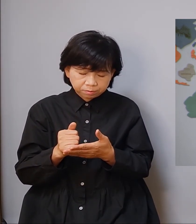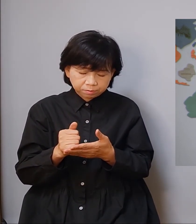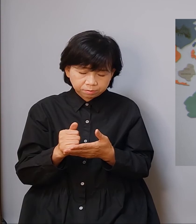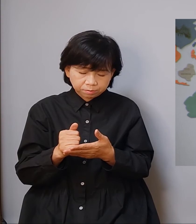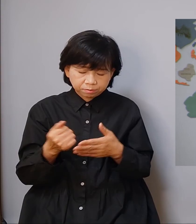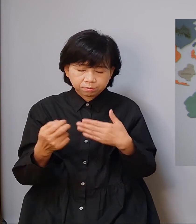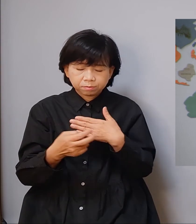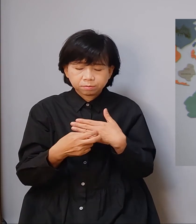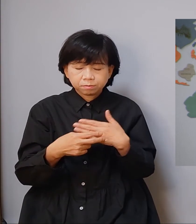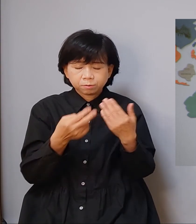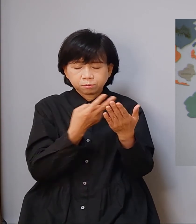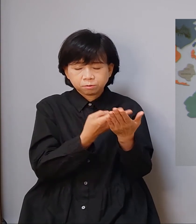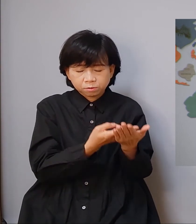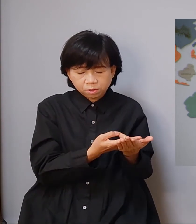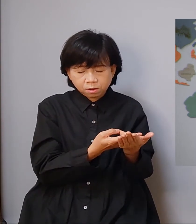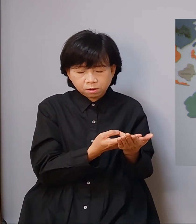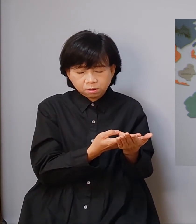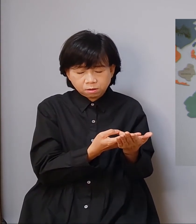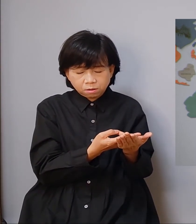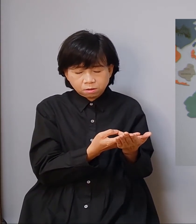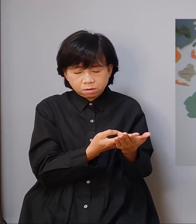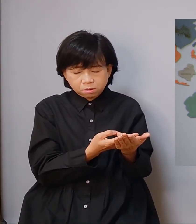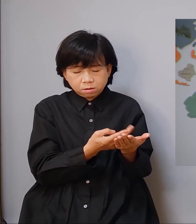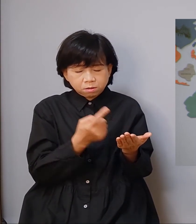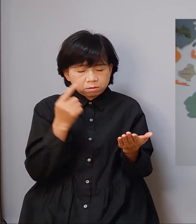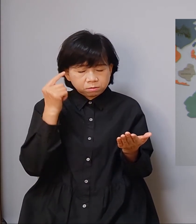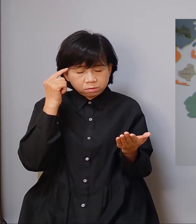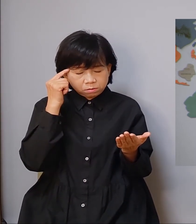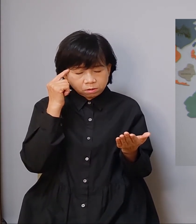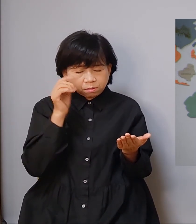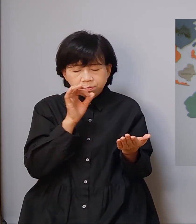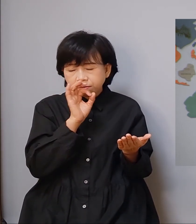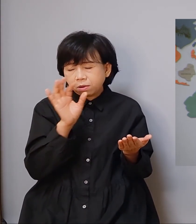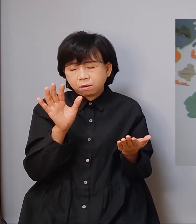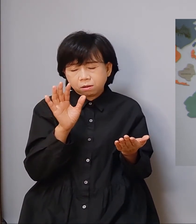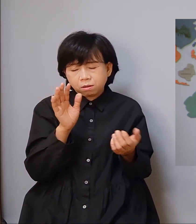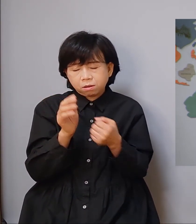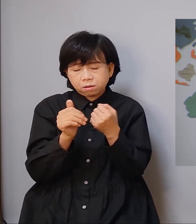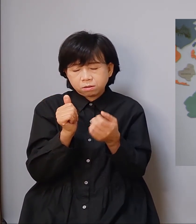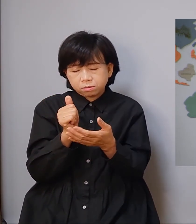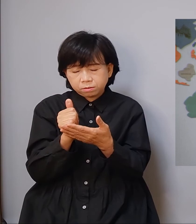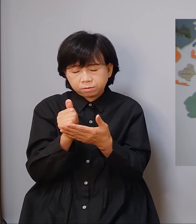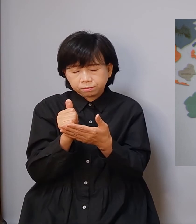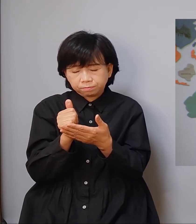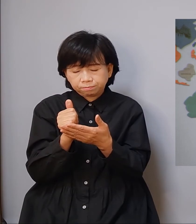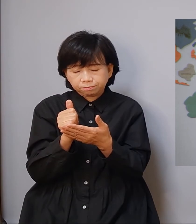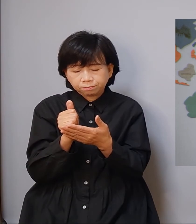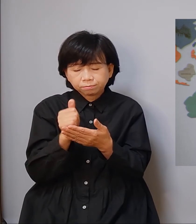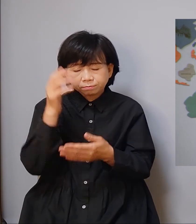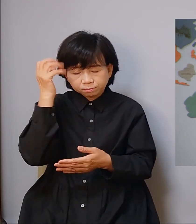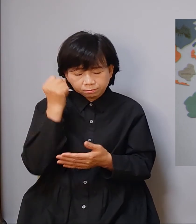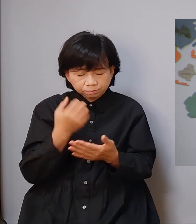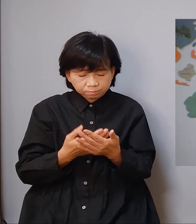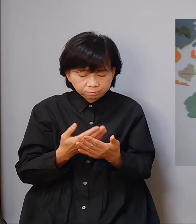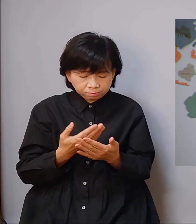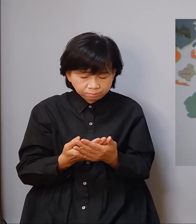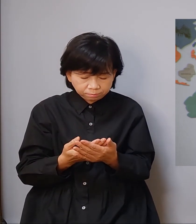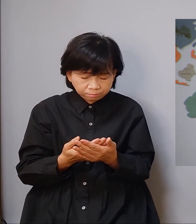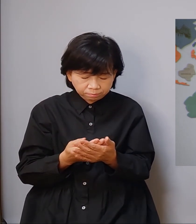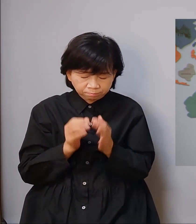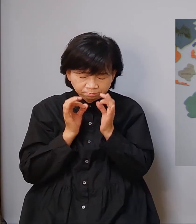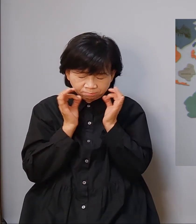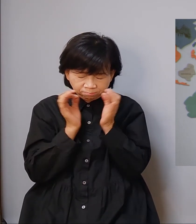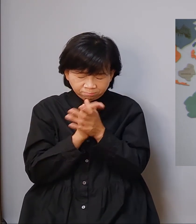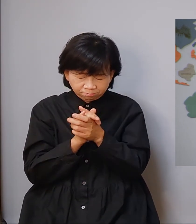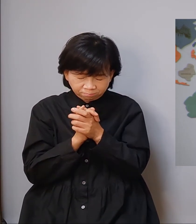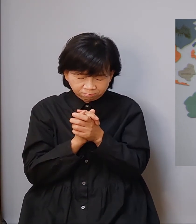계셔 의식이 돌아오지 않는 우리 한장로님 또 이 집사님, 하나님이 기억하사 저희들이